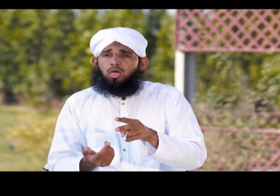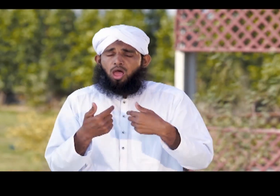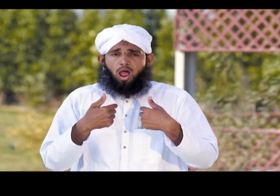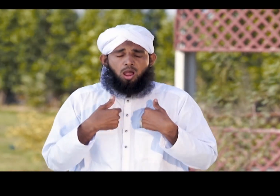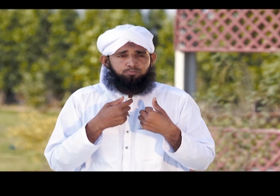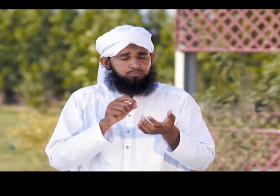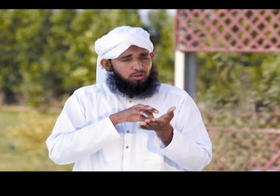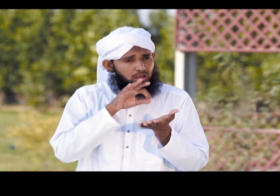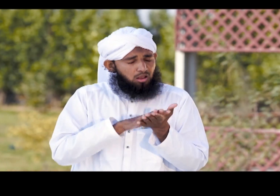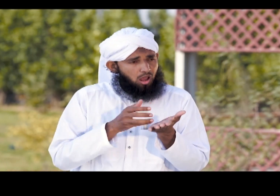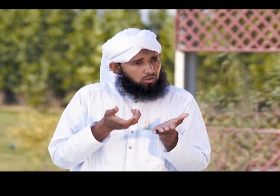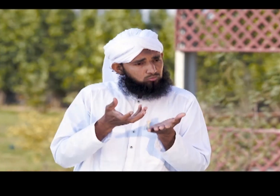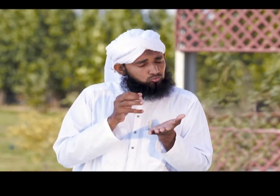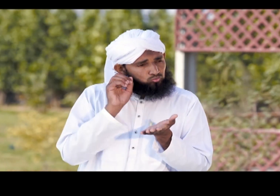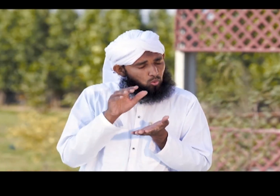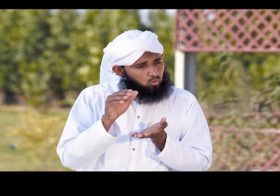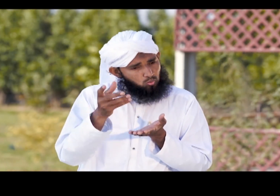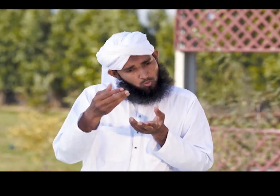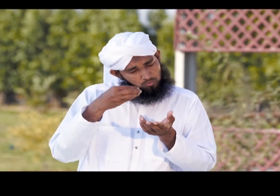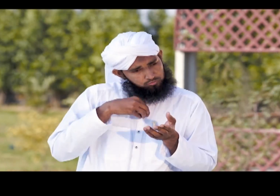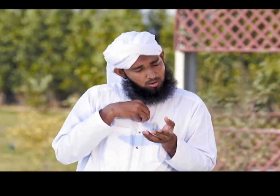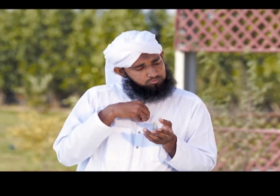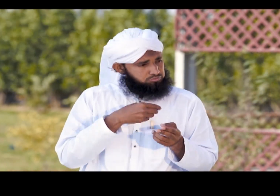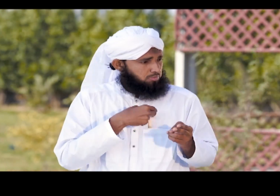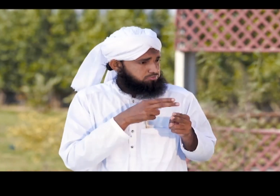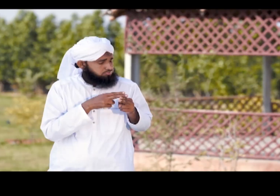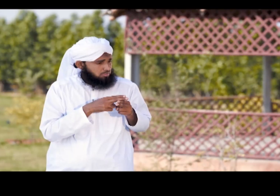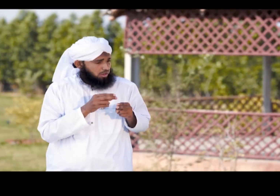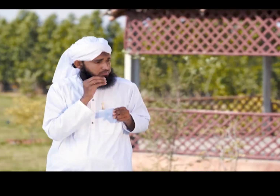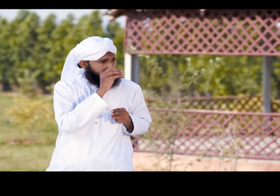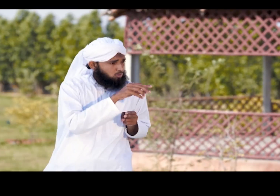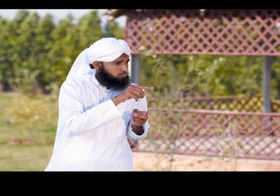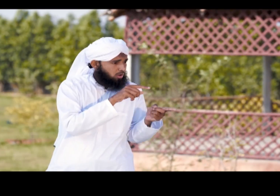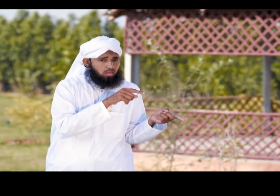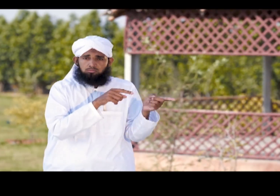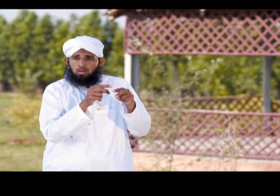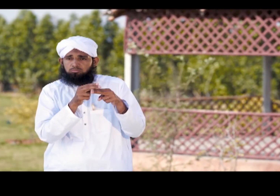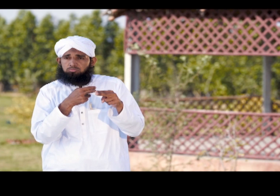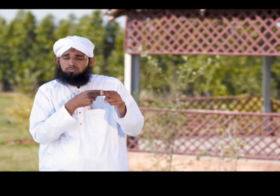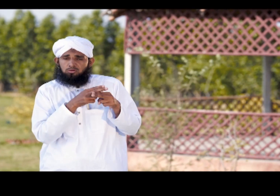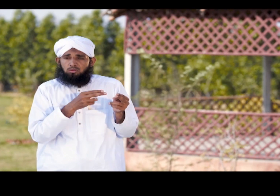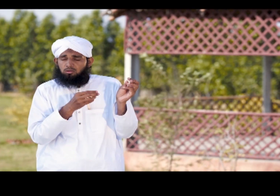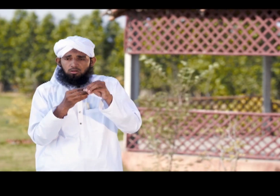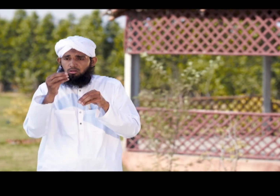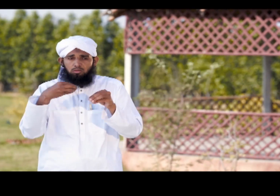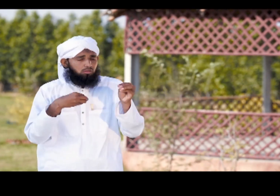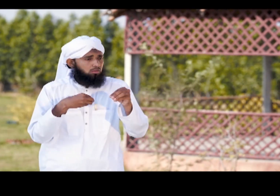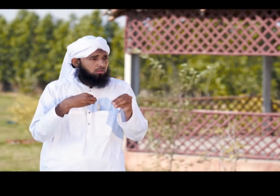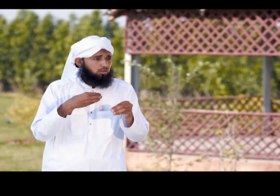اپنے ان دوست سے قرض مانگا اور انہوں نے آپ سے مانگا، اور جو تھیلی میں نے آپ کو بھیجی تھی وہ آپ نے اسے بھیج دی